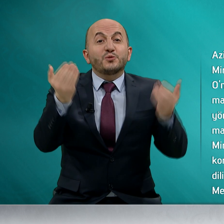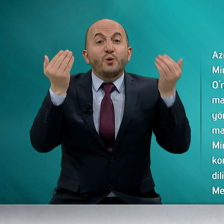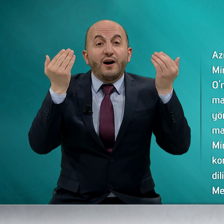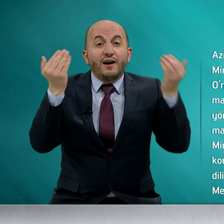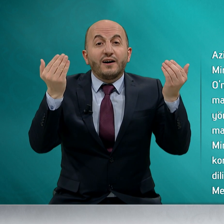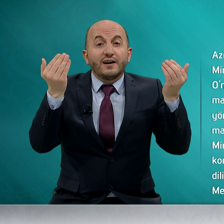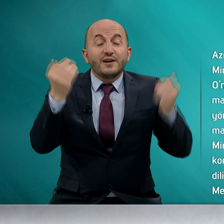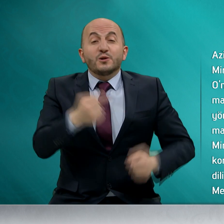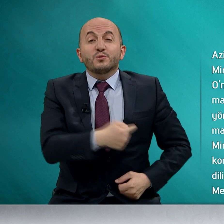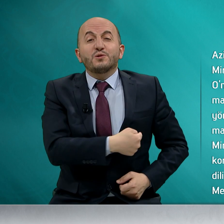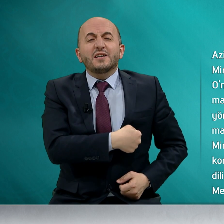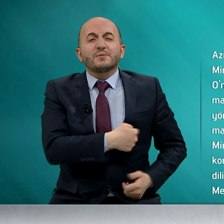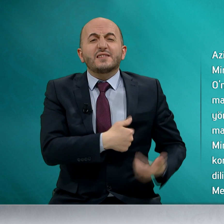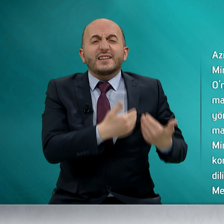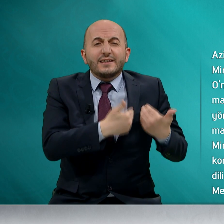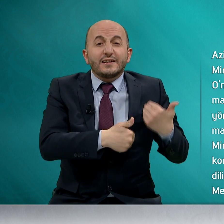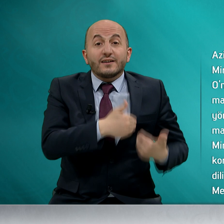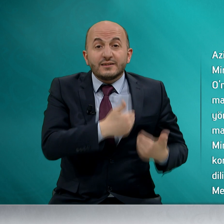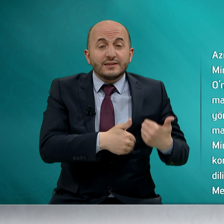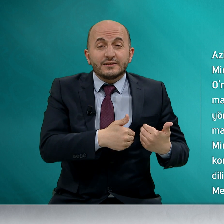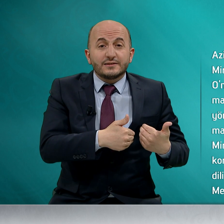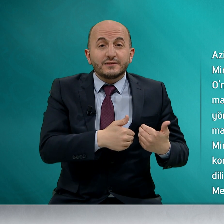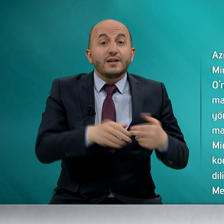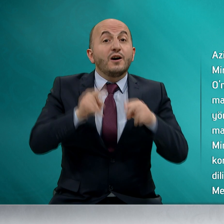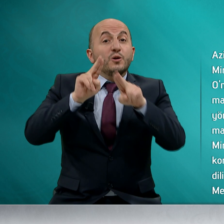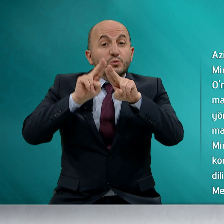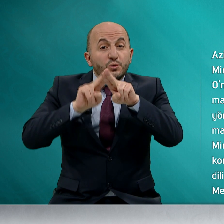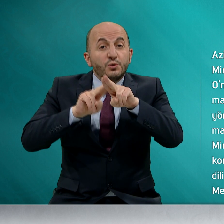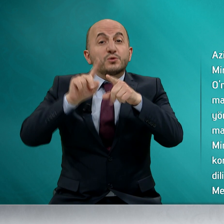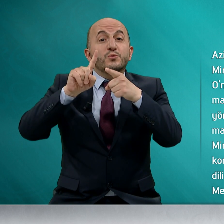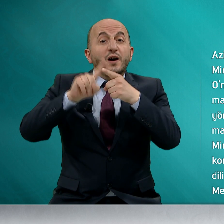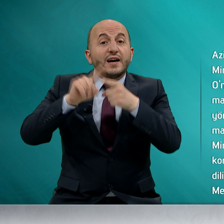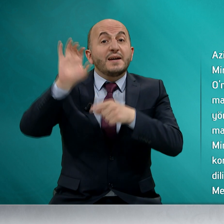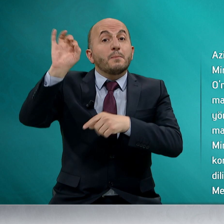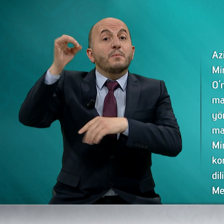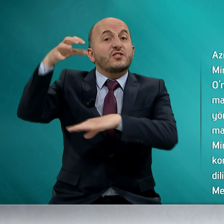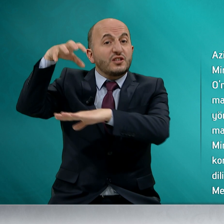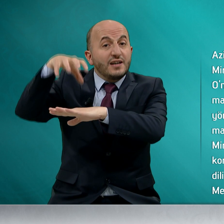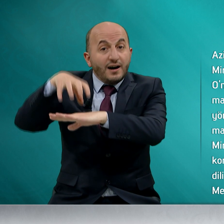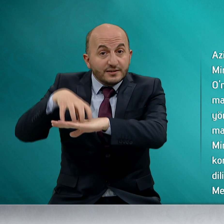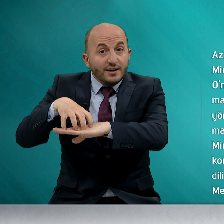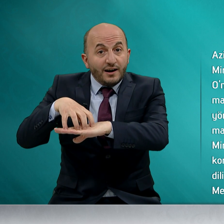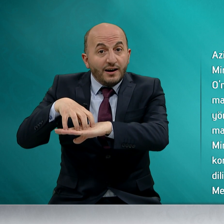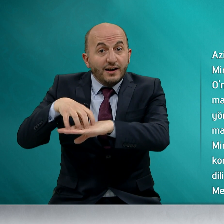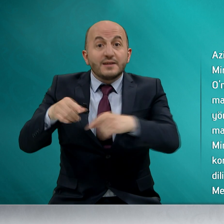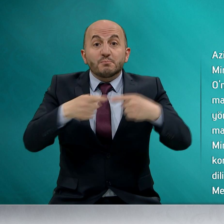dua, yüreğimizdeki yaradır. Kudüs ve Mescid-i Aksa